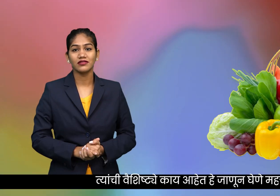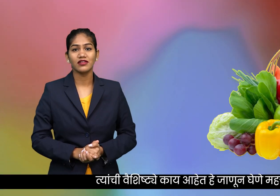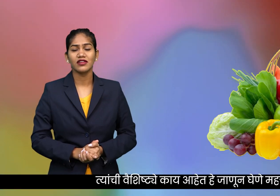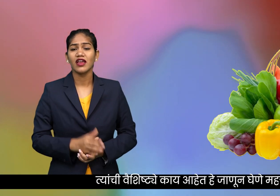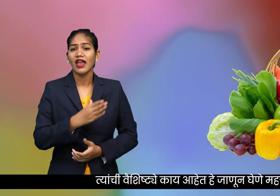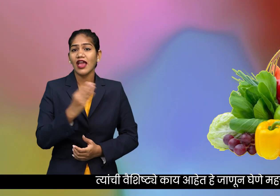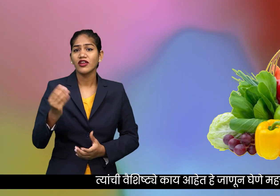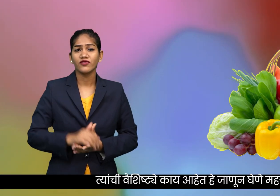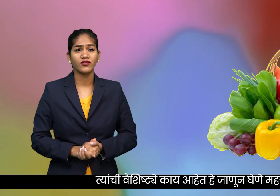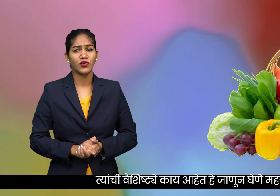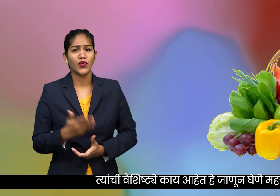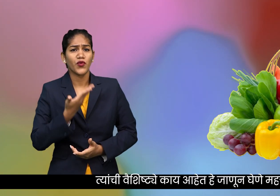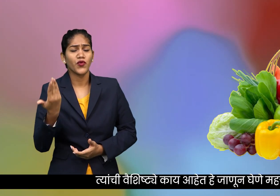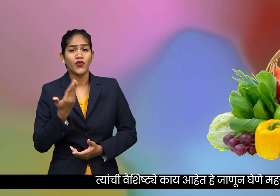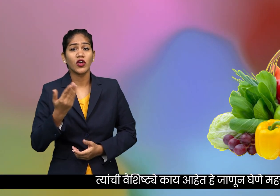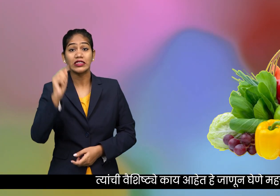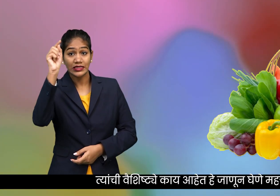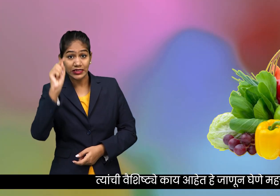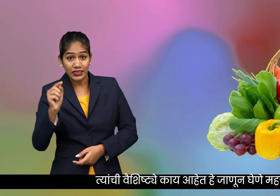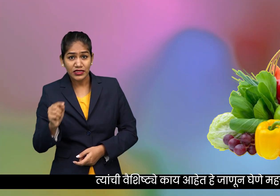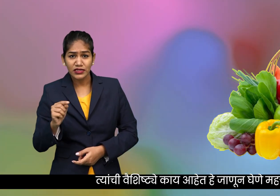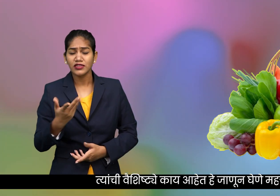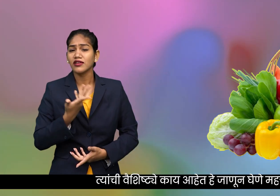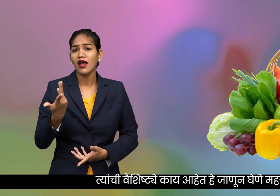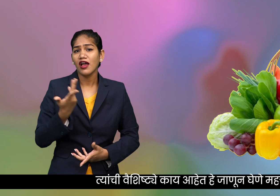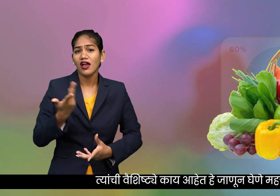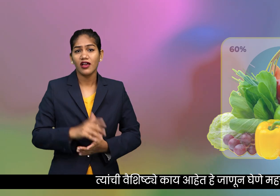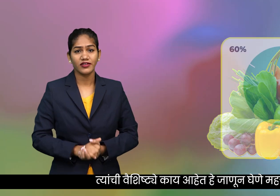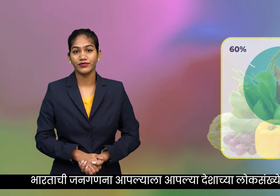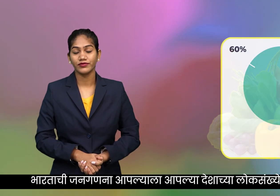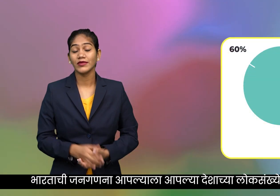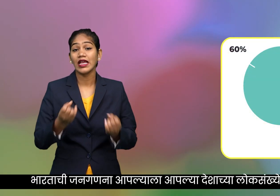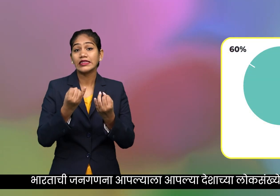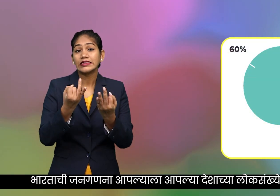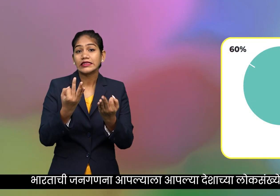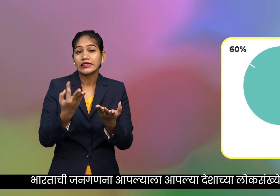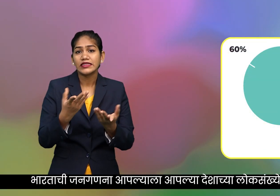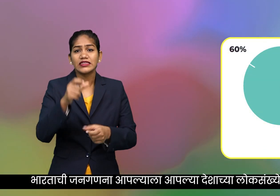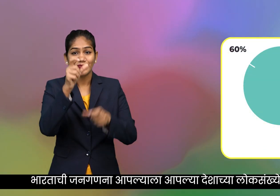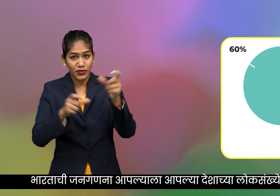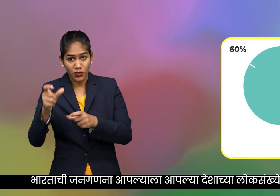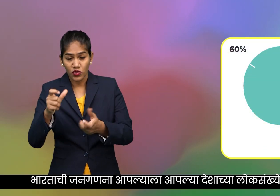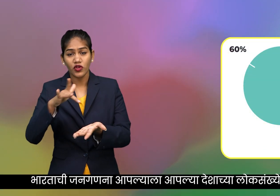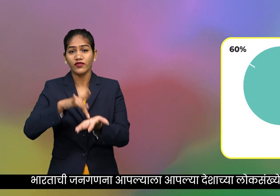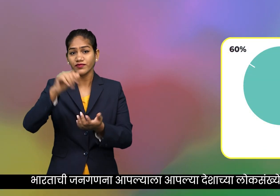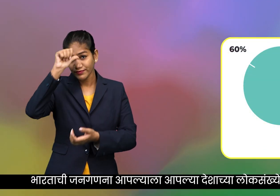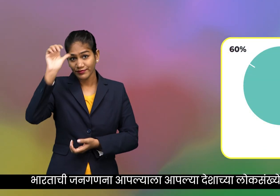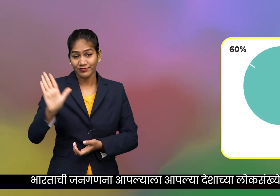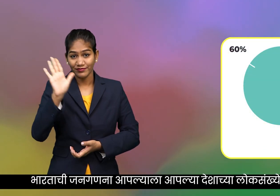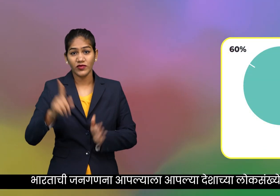याची वैशिष्ट्य काय आहेत हे जाणून घेणं महत्वाचं आहे. भारताची जनगणना आपल्याला आपल्या देशाच्या